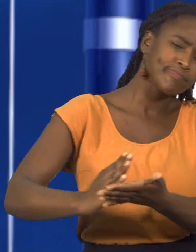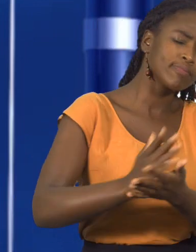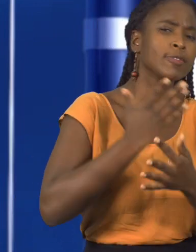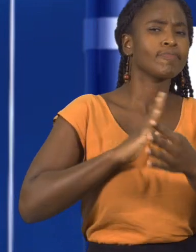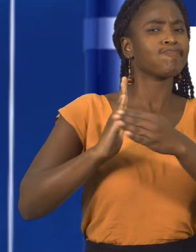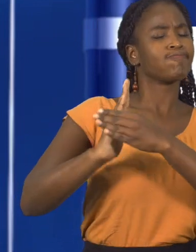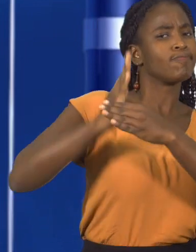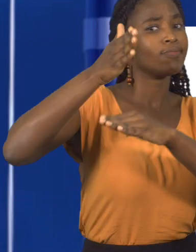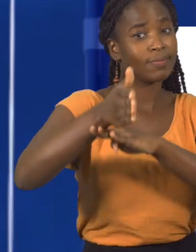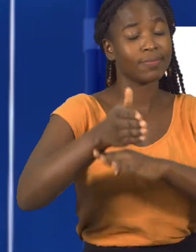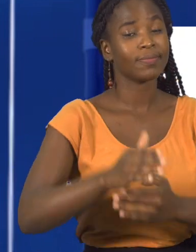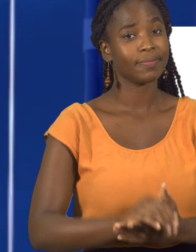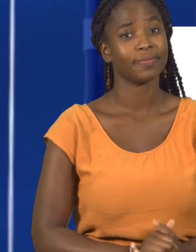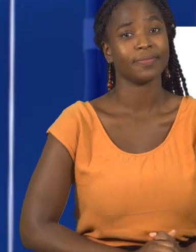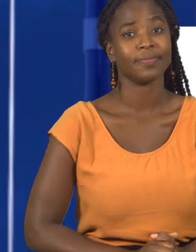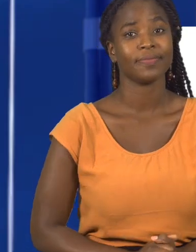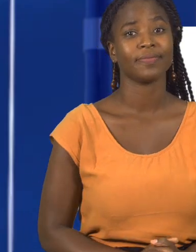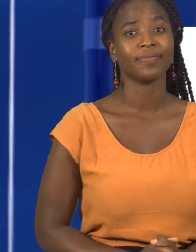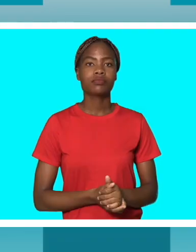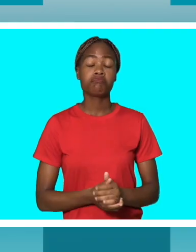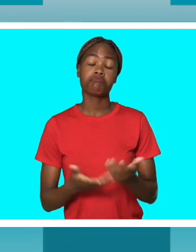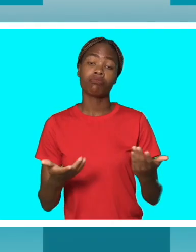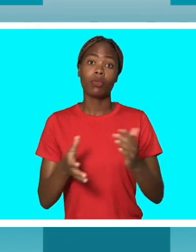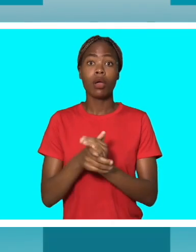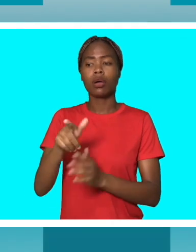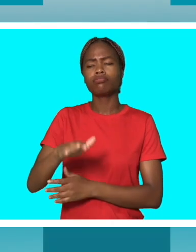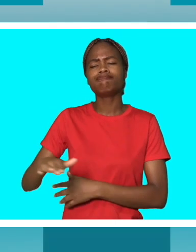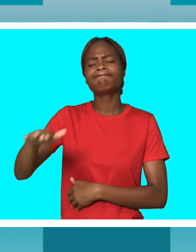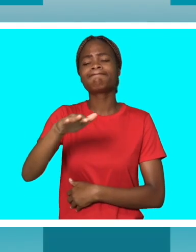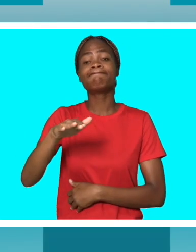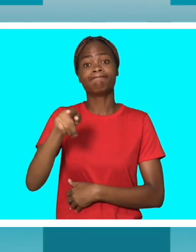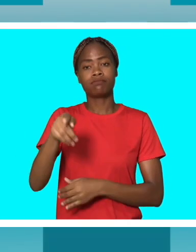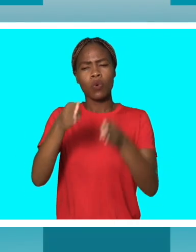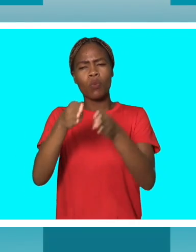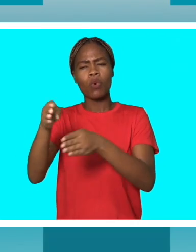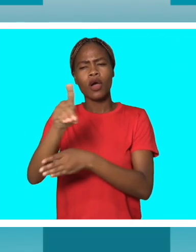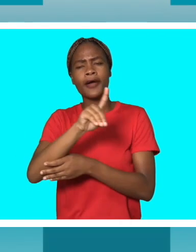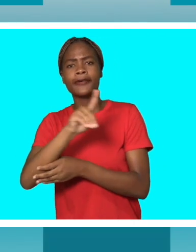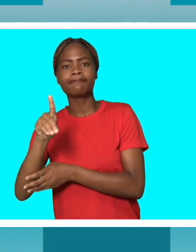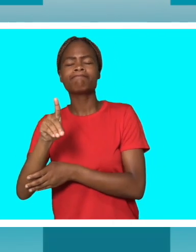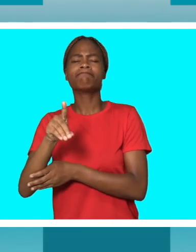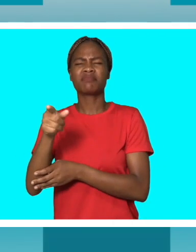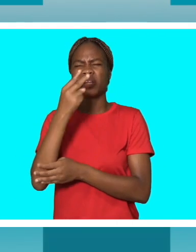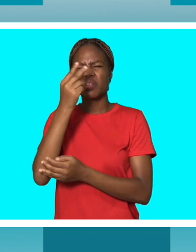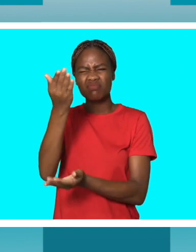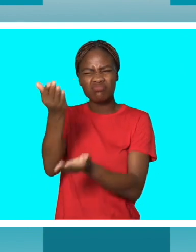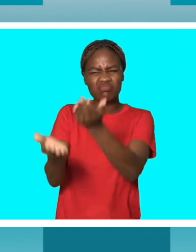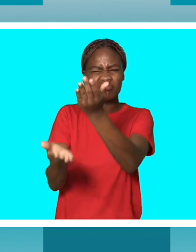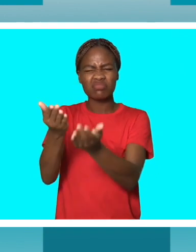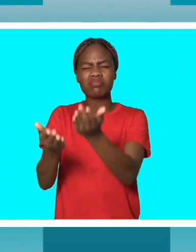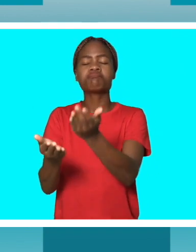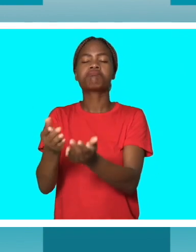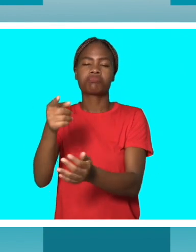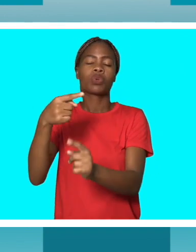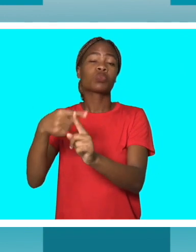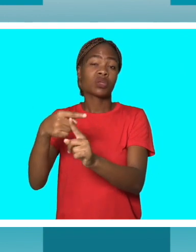situação seja ultrapassada o mais depressa possível. A comunidade de pessoas com deficiência faz uma avaliação positiva do